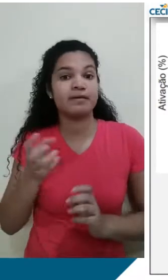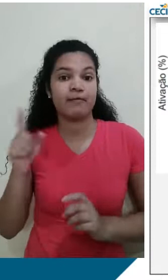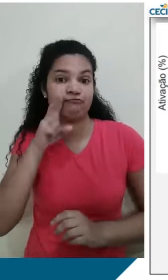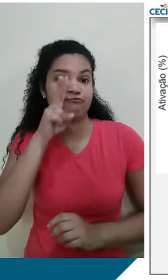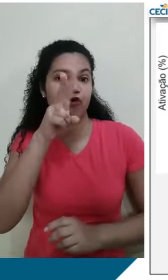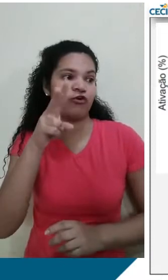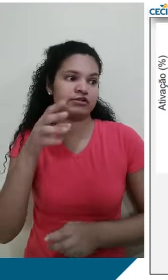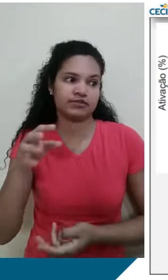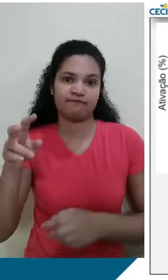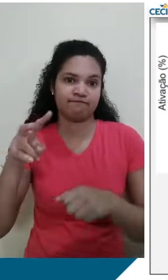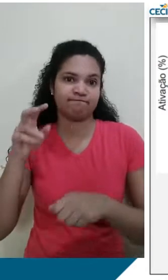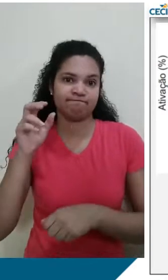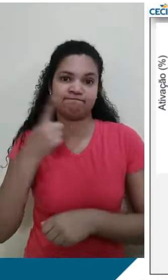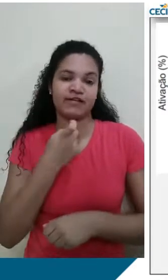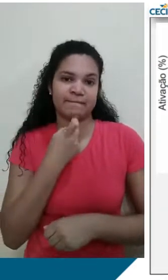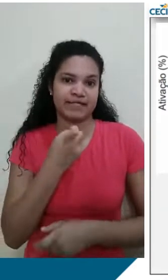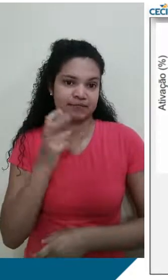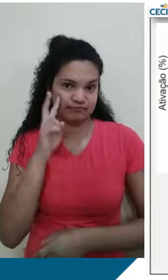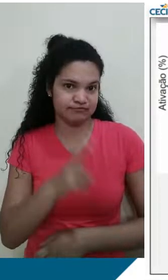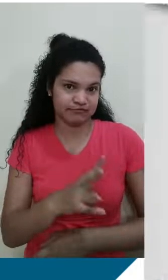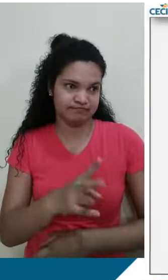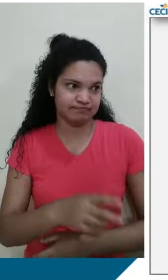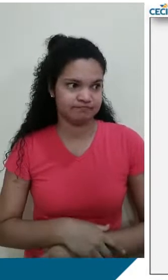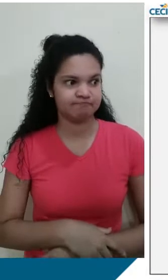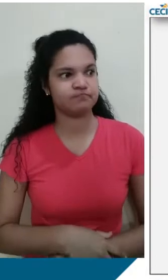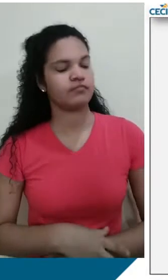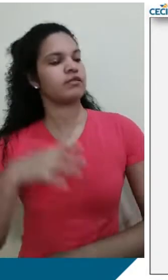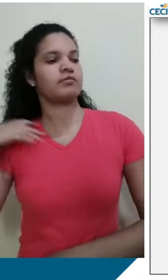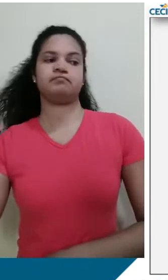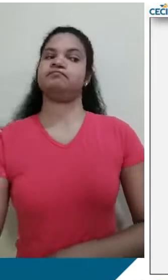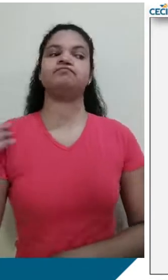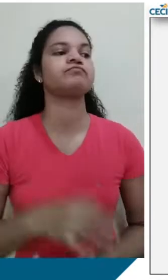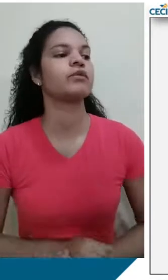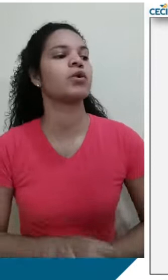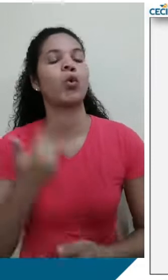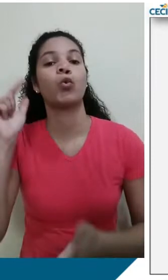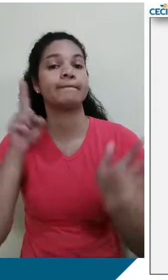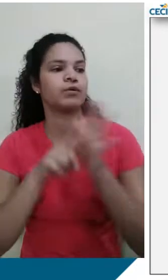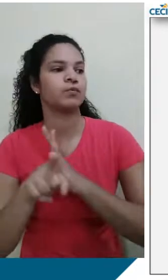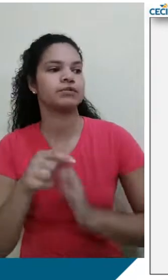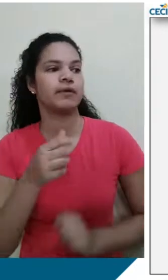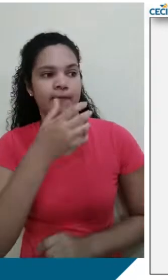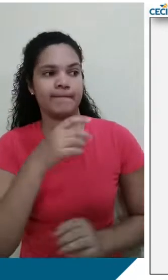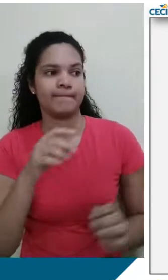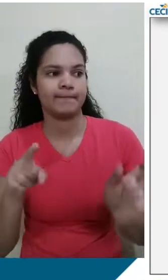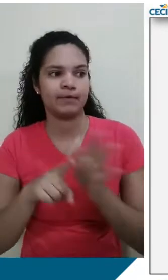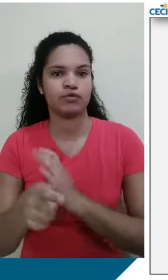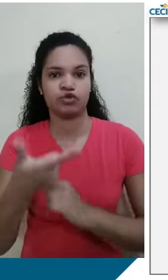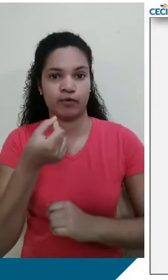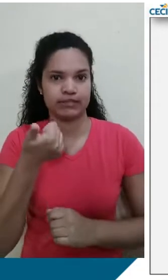intensidade. A segunda questão é uma questão do Enem de 2017.